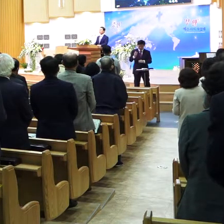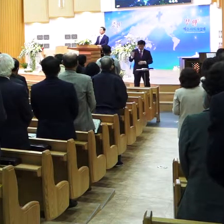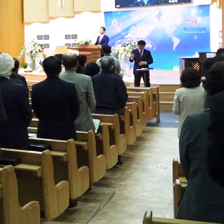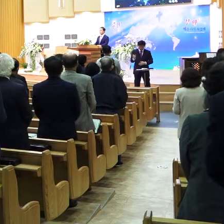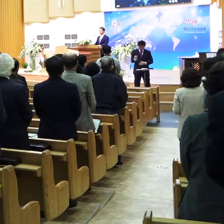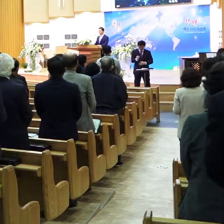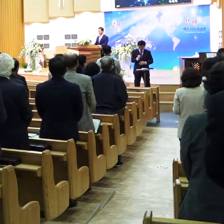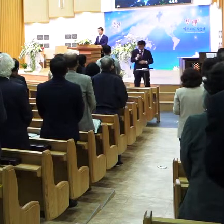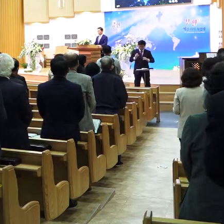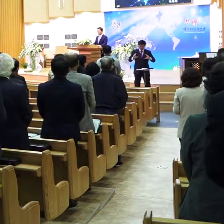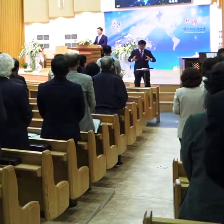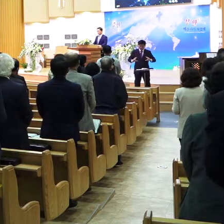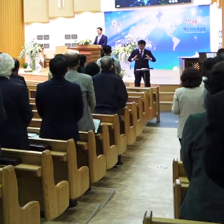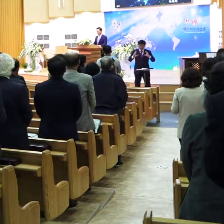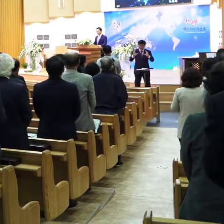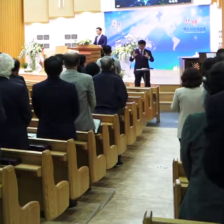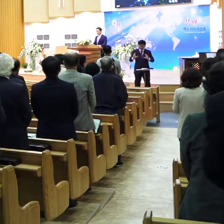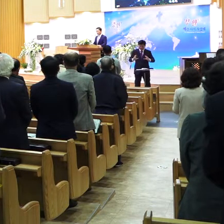사랑으로